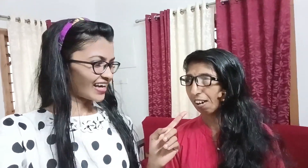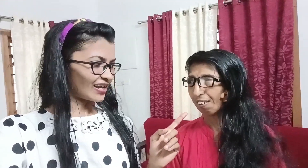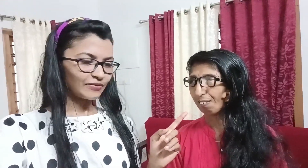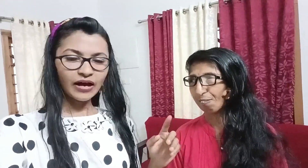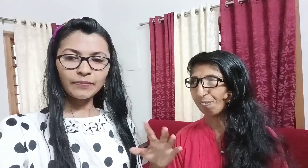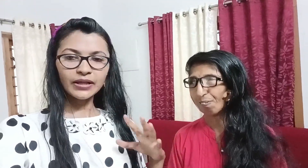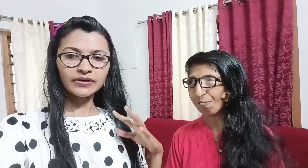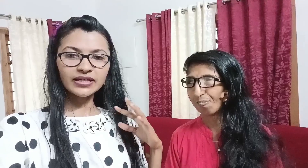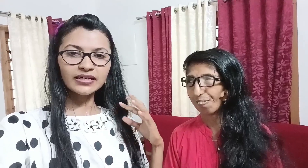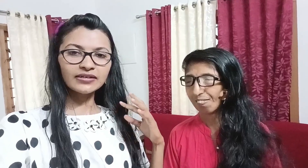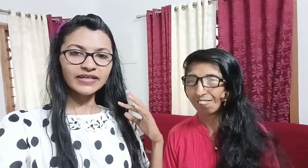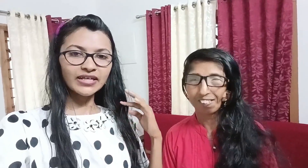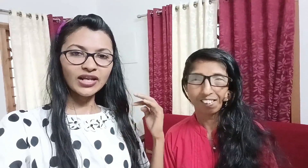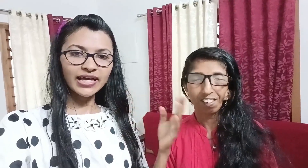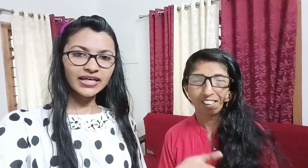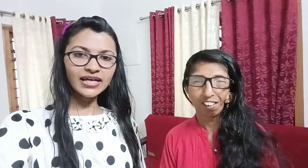നോക്കിയാലോ. അപ്പൊ നമുക്ക് വീഡിയോയിലേക്ക്